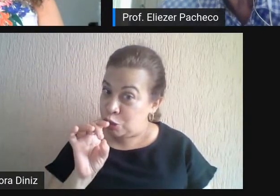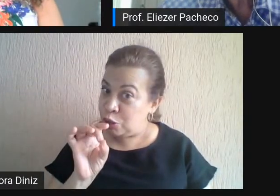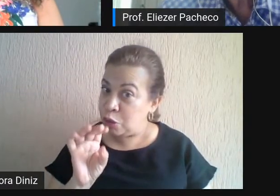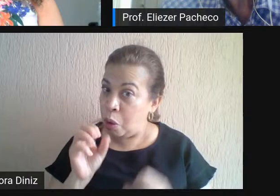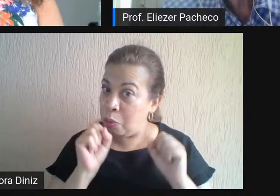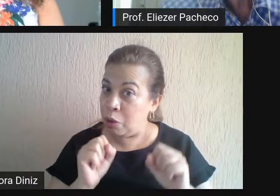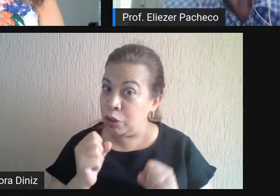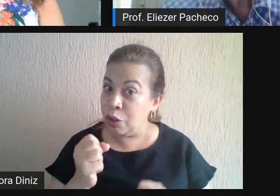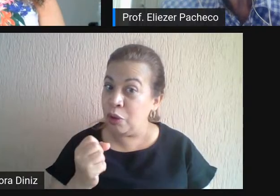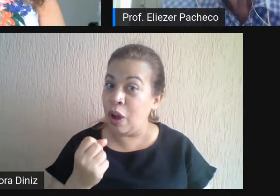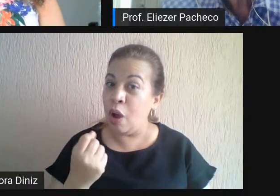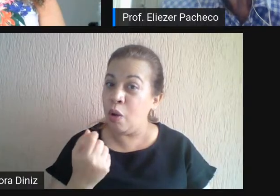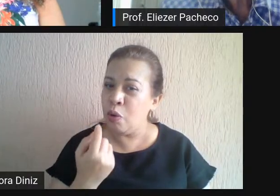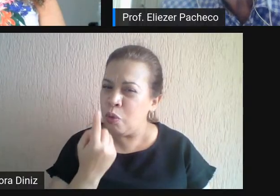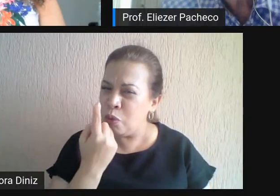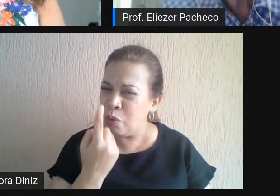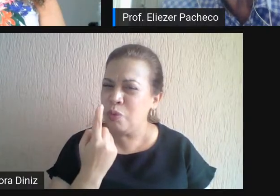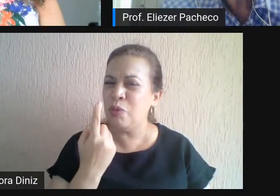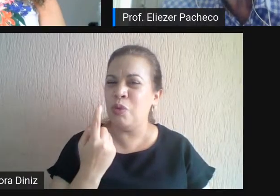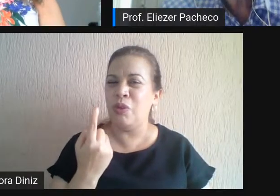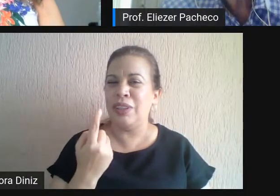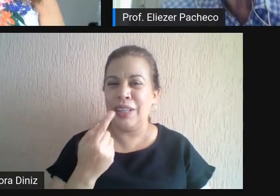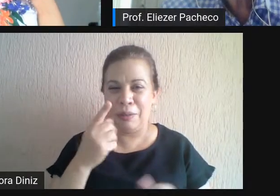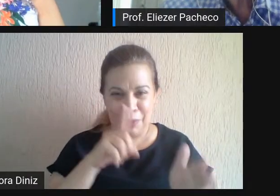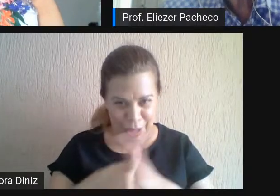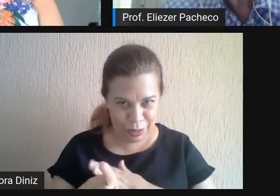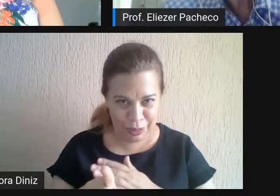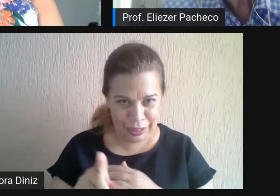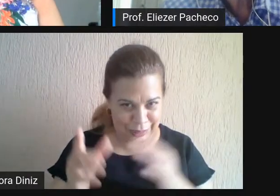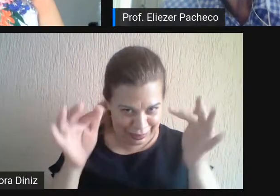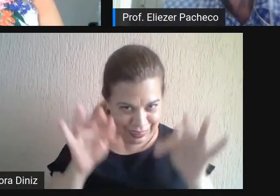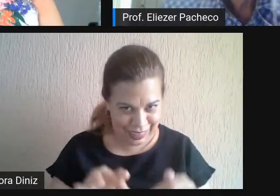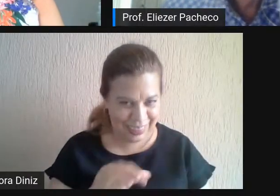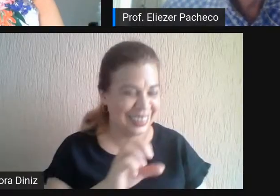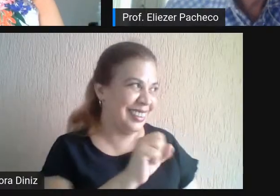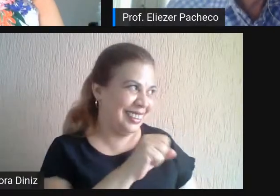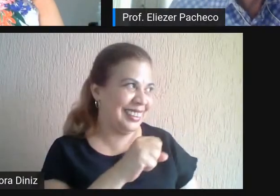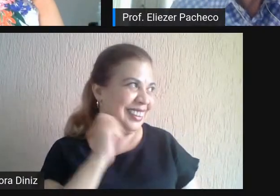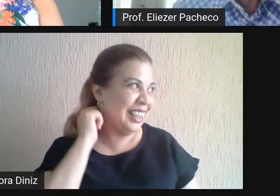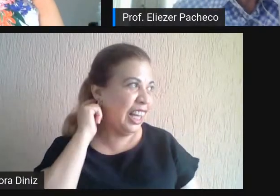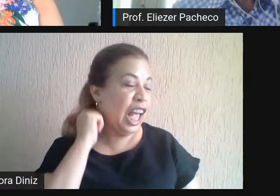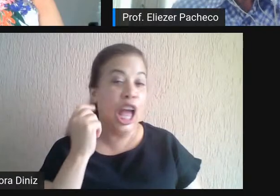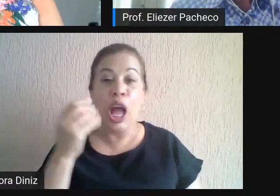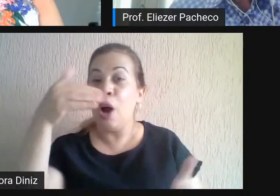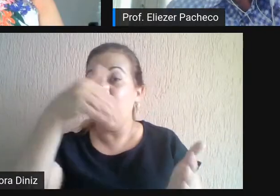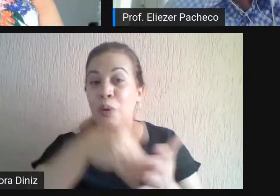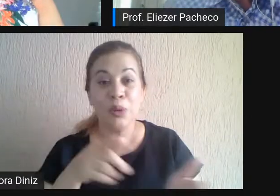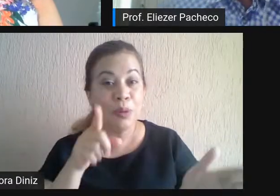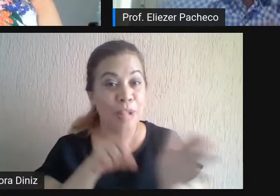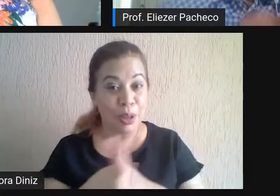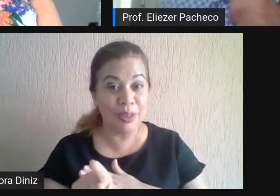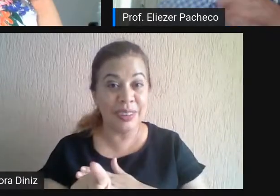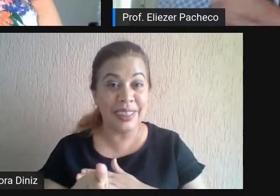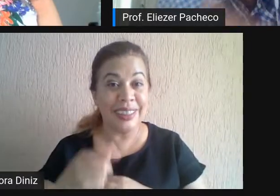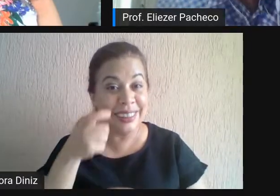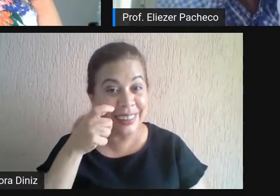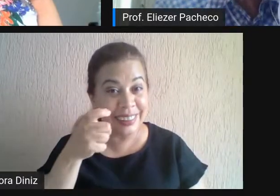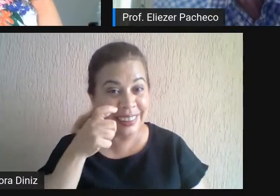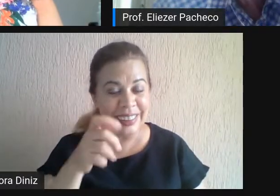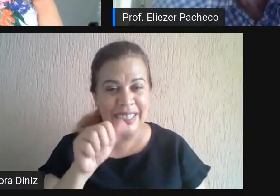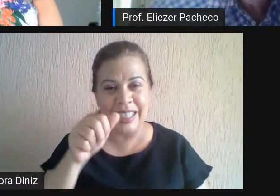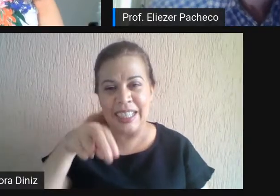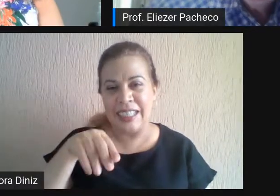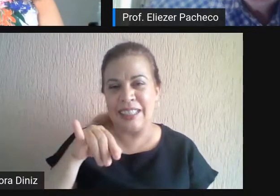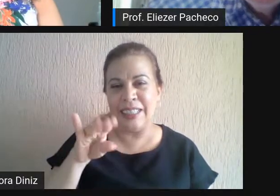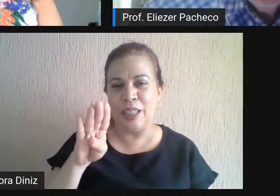gente encerra? Tá bom. Tá bom? Pronto, é uma outra pergunta aqui interessante, de Anildo. Ele pergunta o